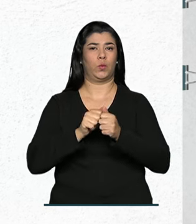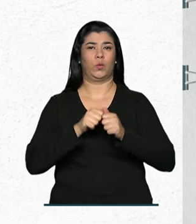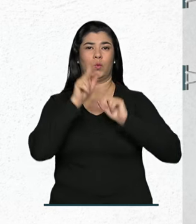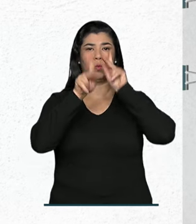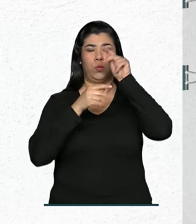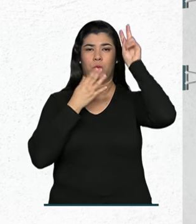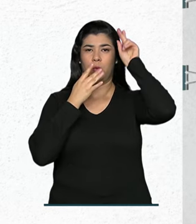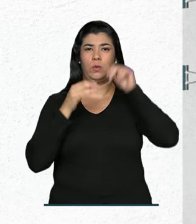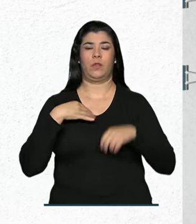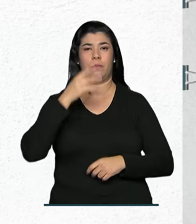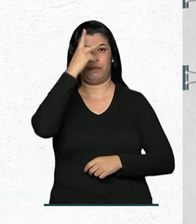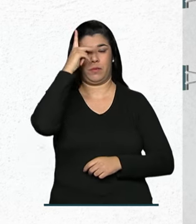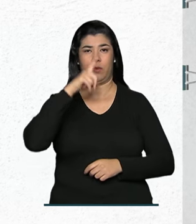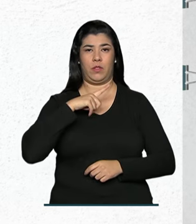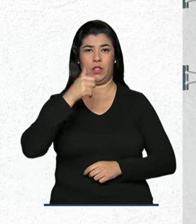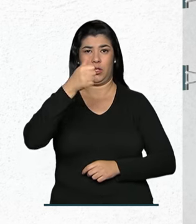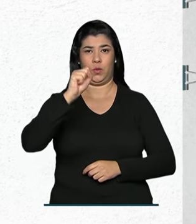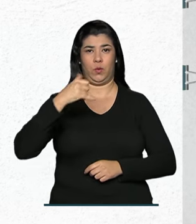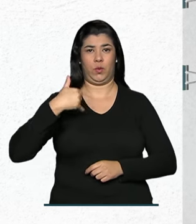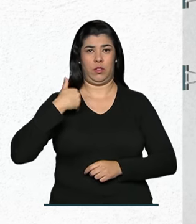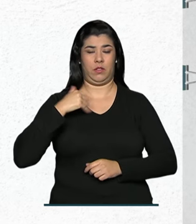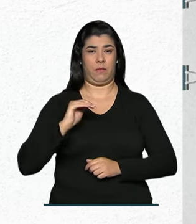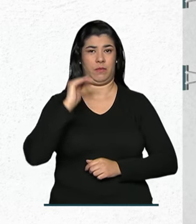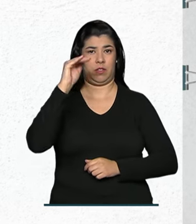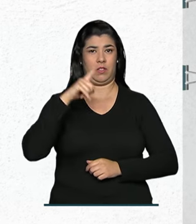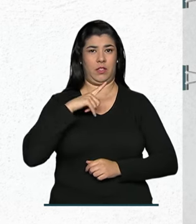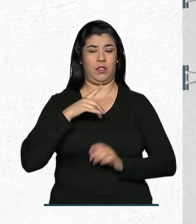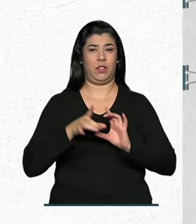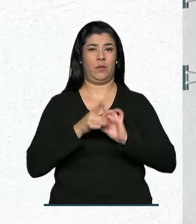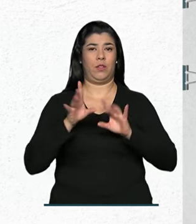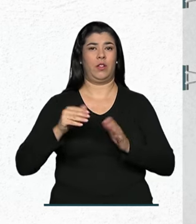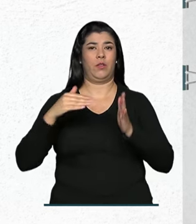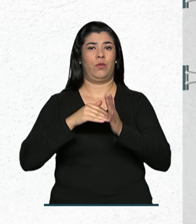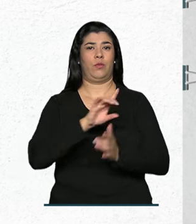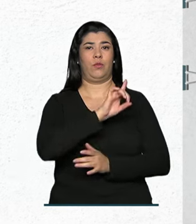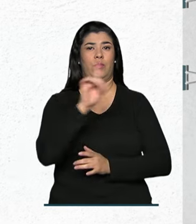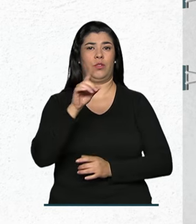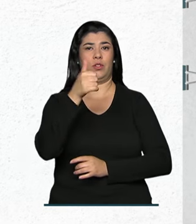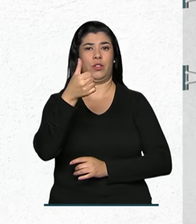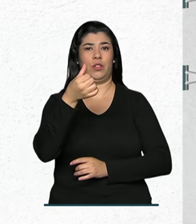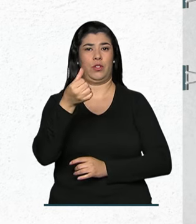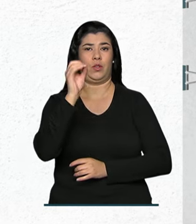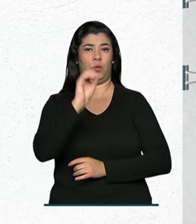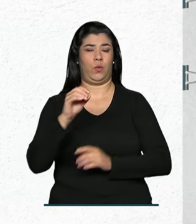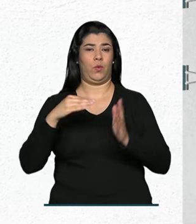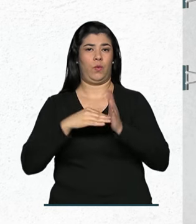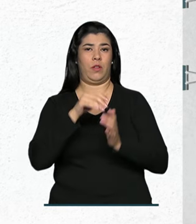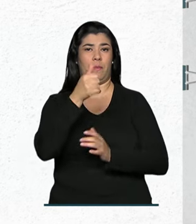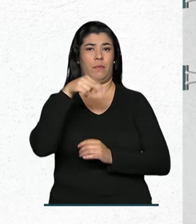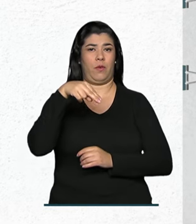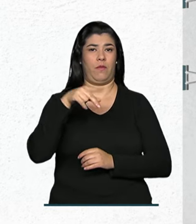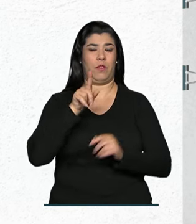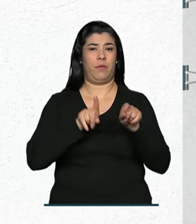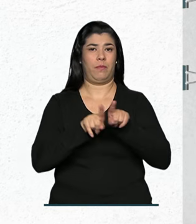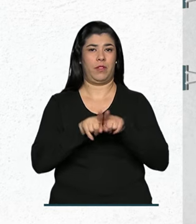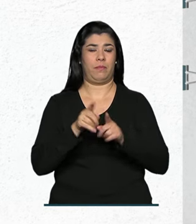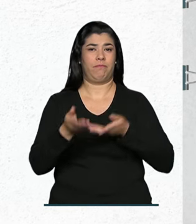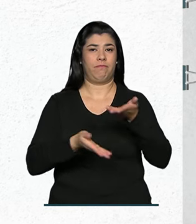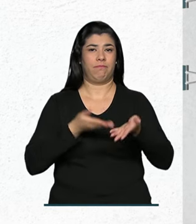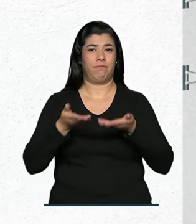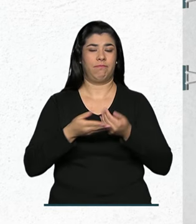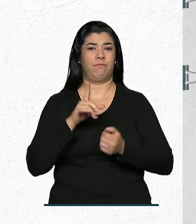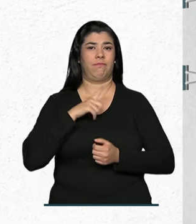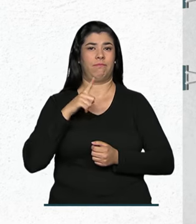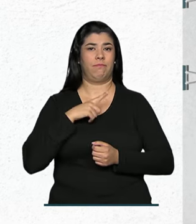ter mais de 18 anos, ter disponibilidade entre os dias 16 de outubro e 1º de novembro, atender a uma carga horária